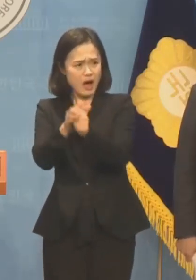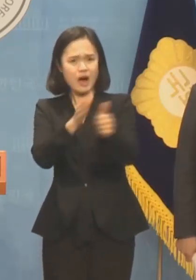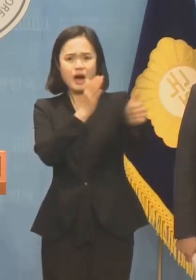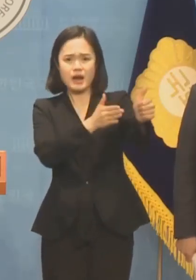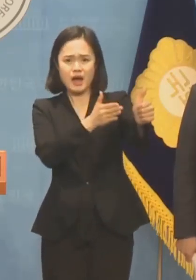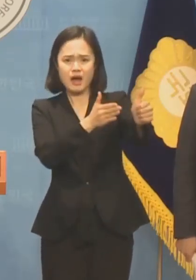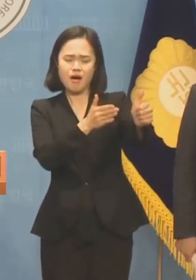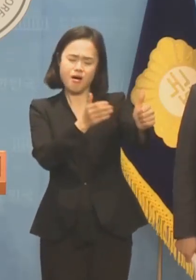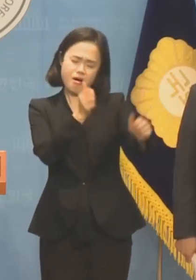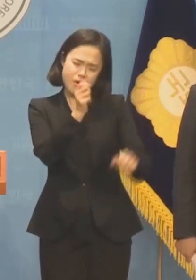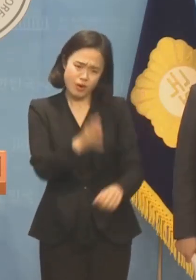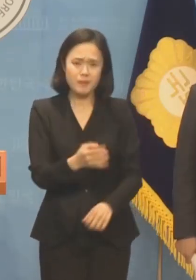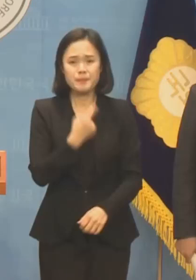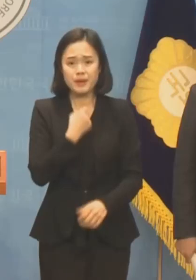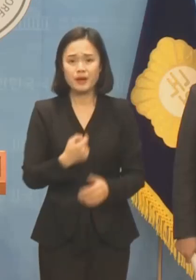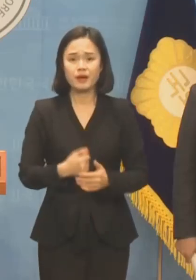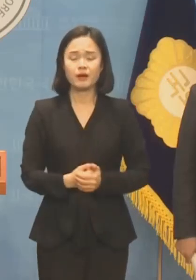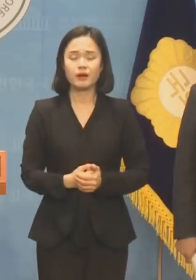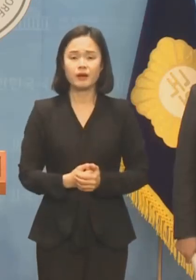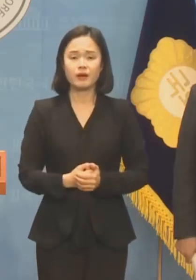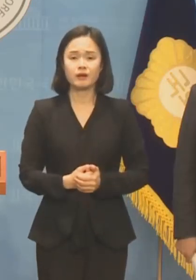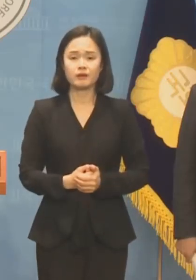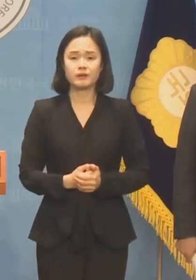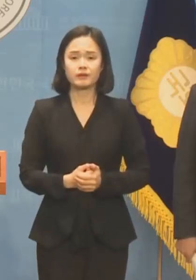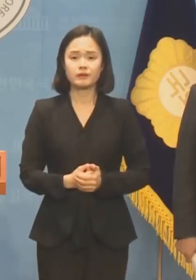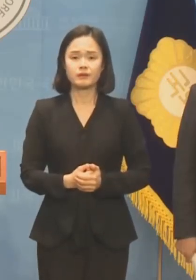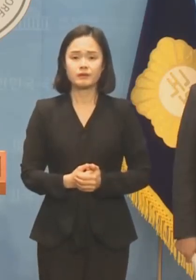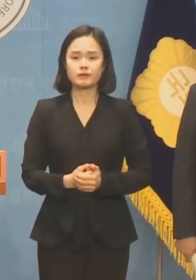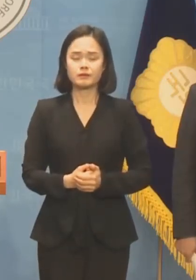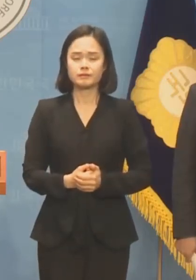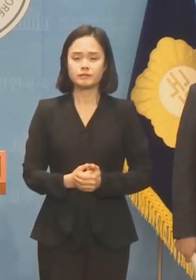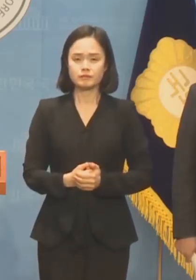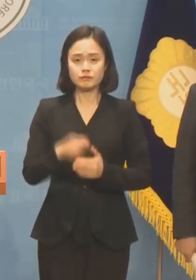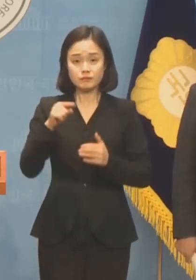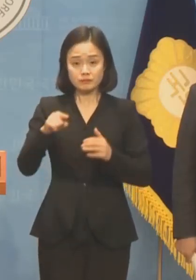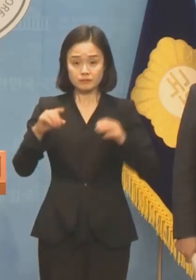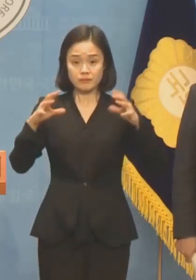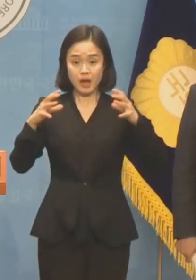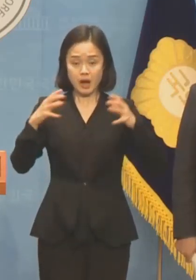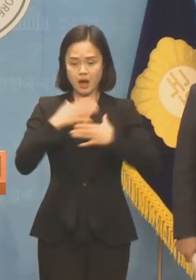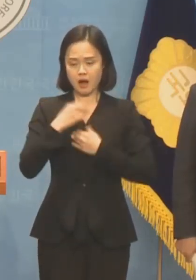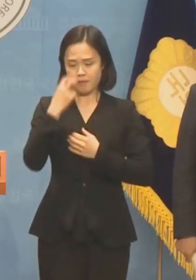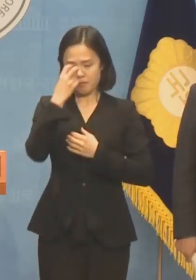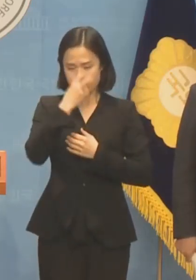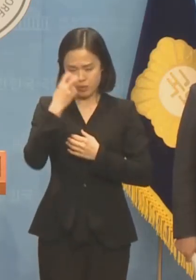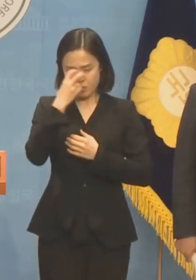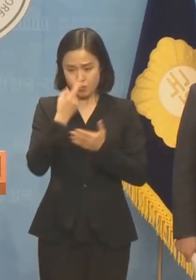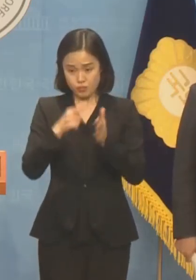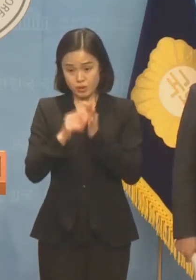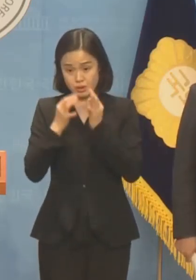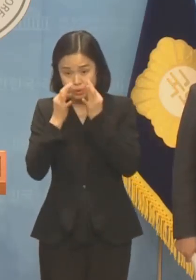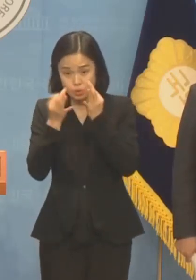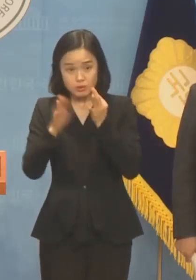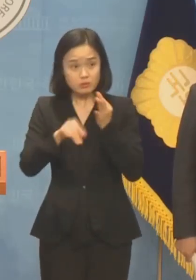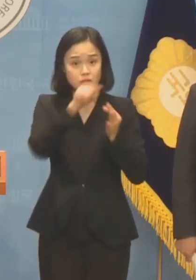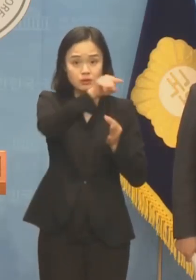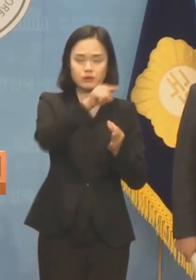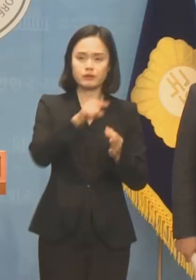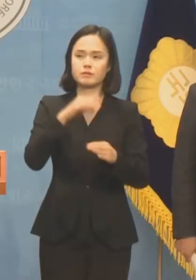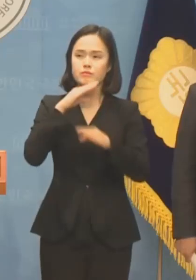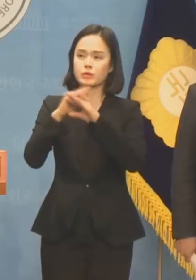굳건한 안보태세 강화를 북풍 음모노로 몰아가는 민주당의 저질스러운 행태는 결국